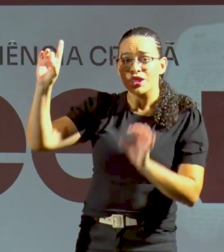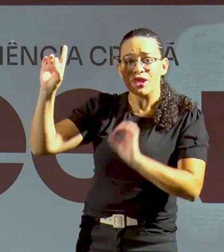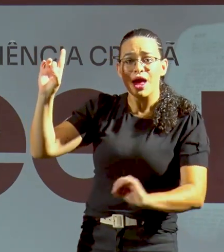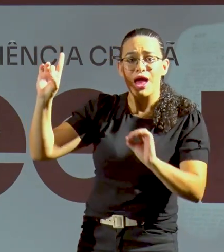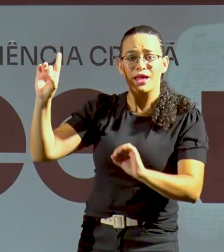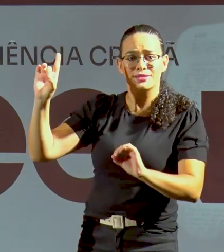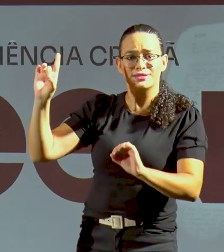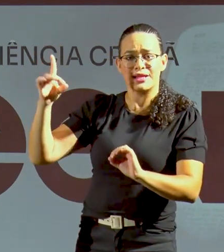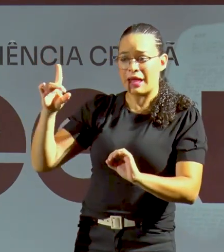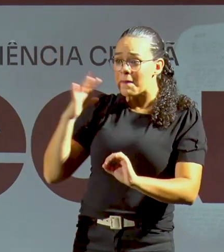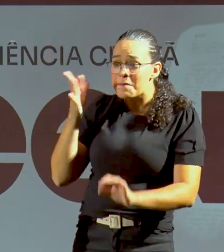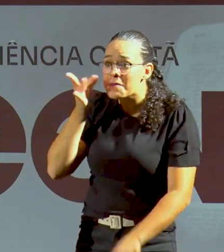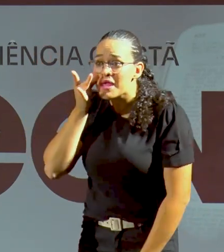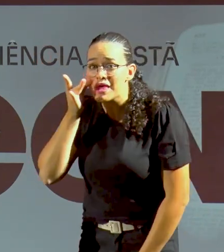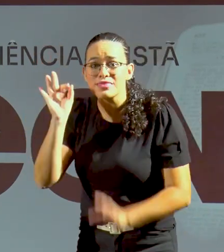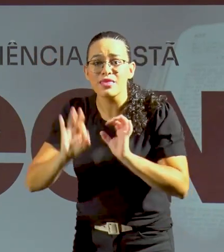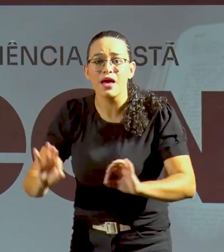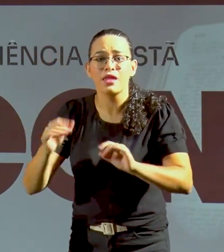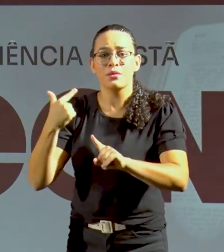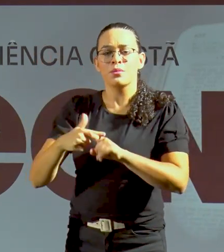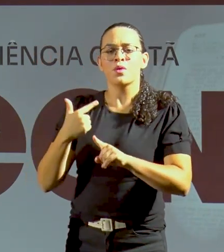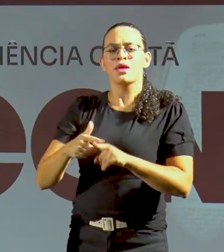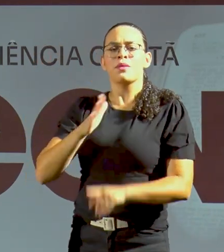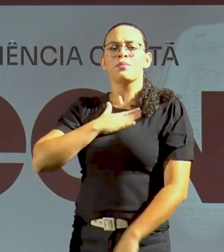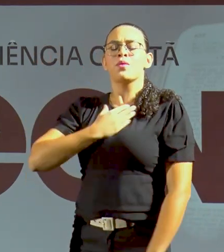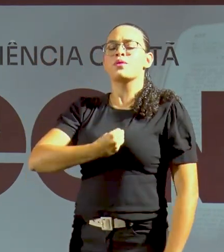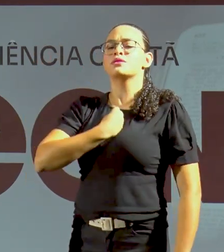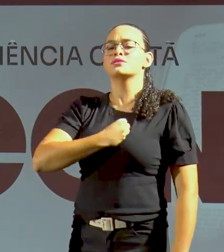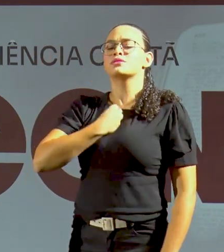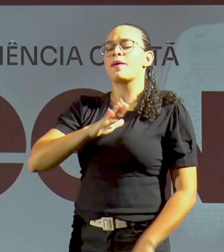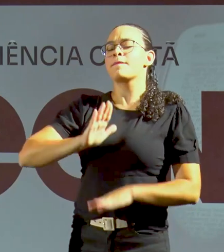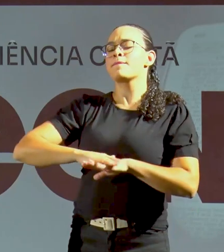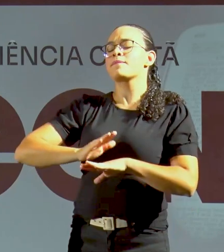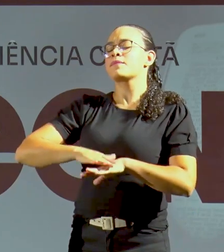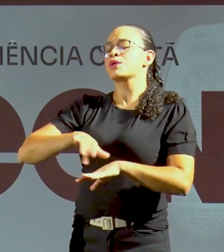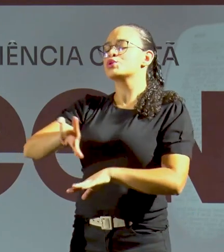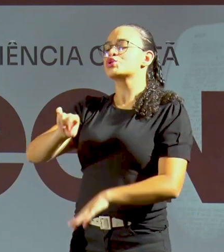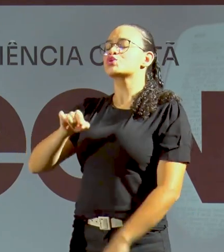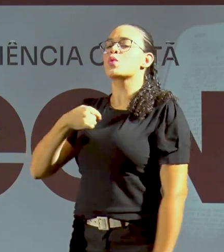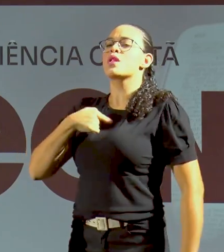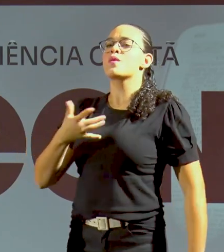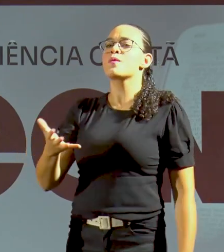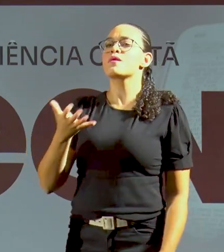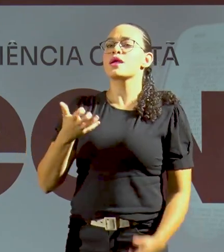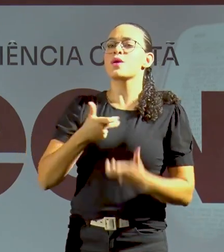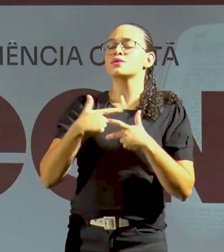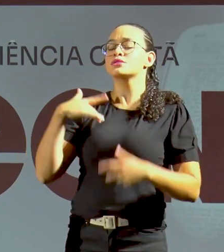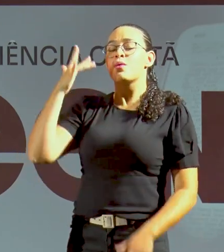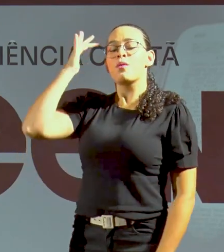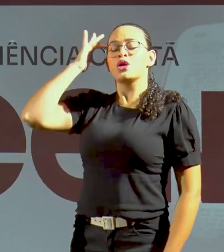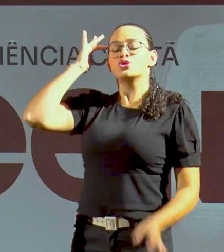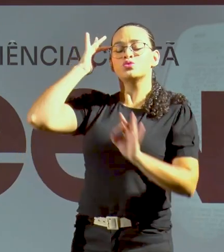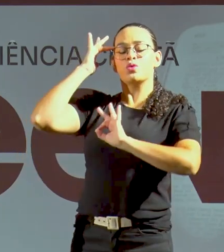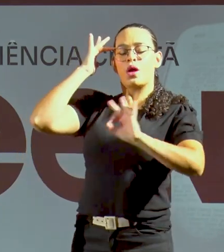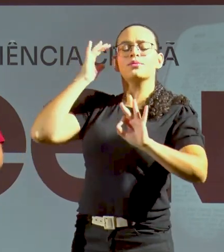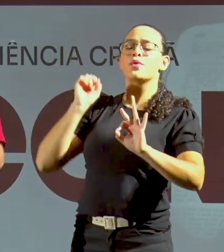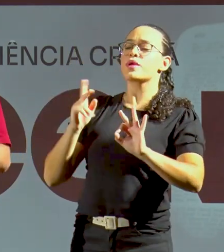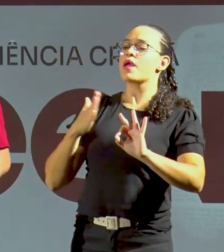coração eu vivo e faço as minhas escolhas como eu acho certo